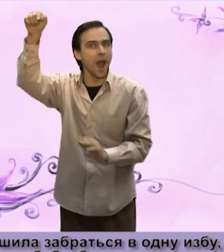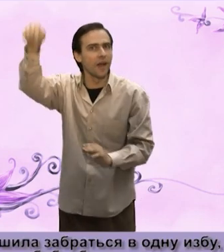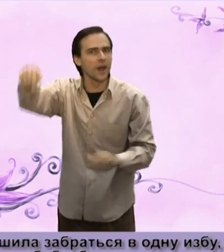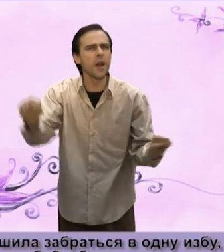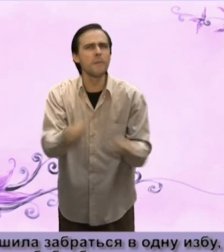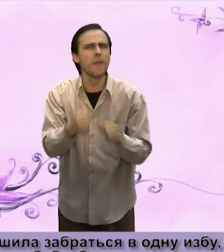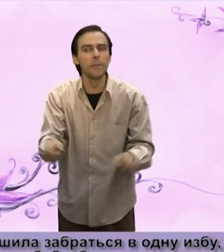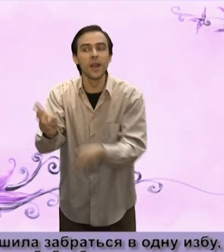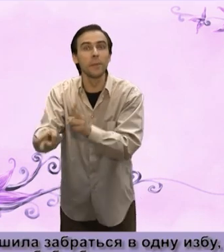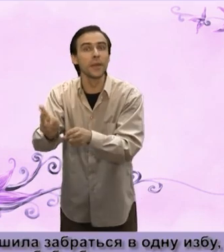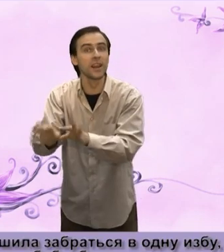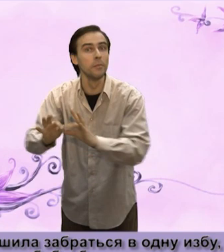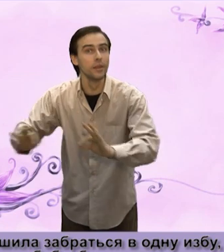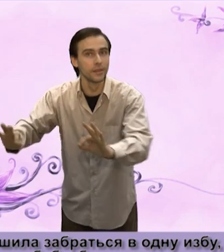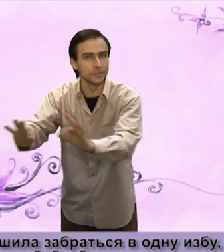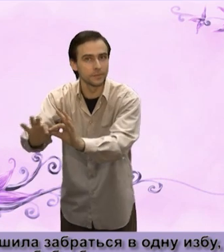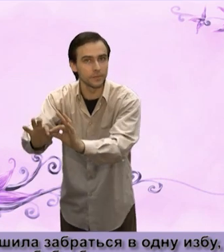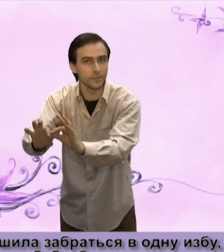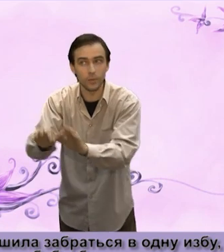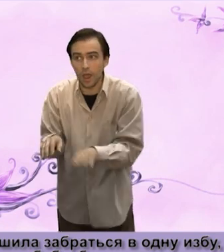избу, где бабы блины пекли.